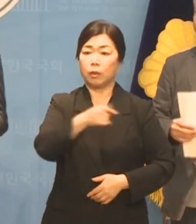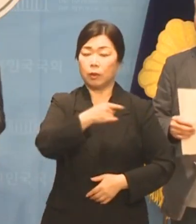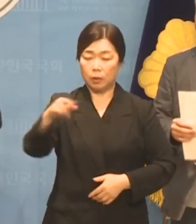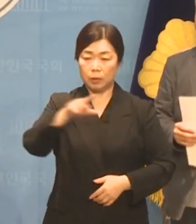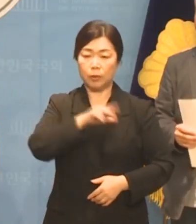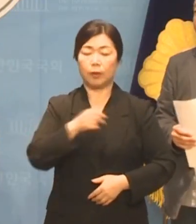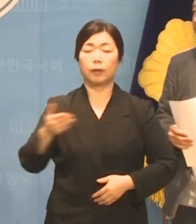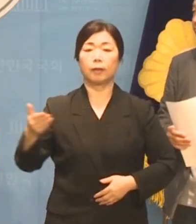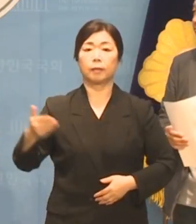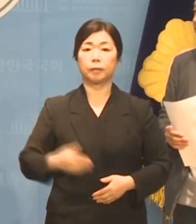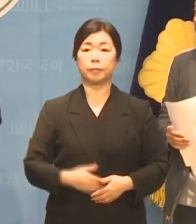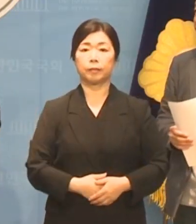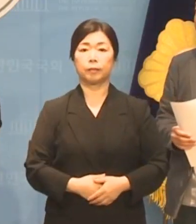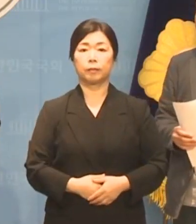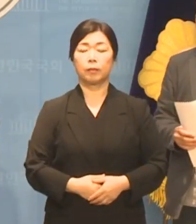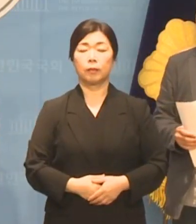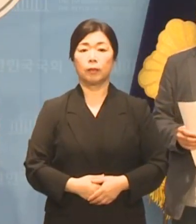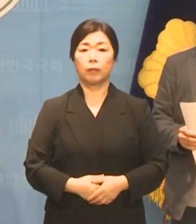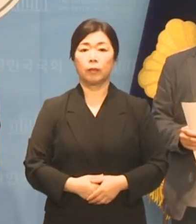소개드립니다.